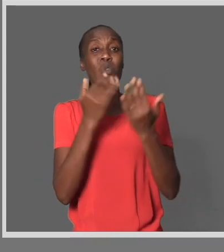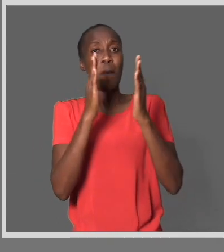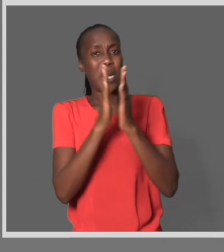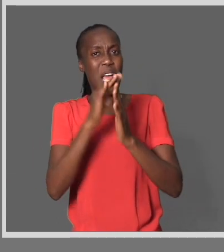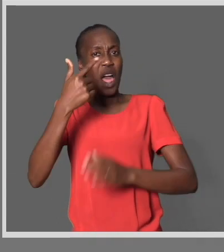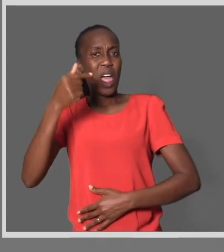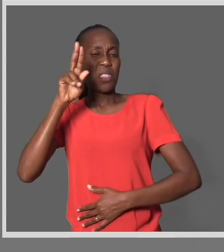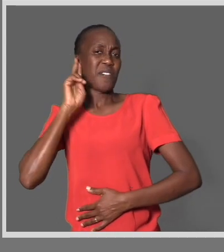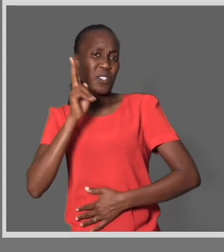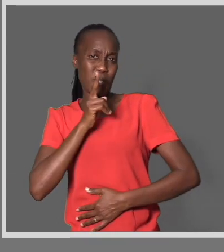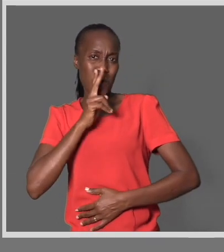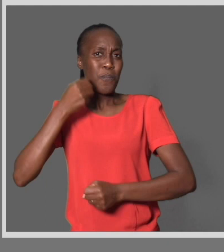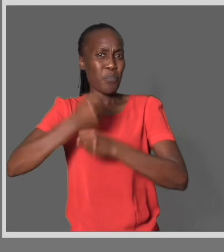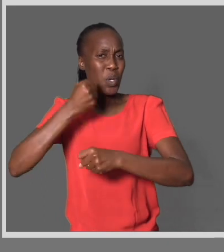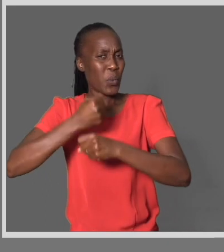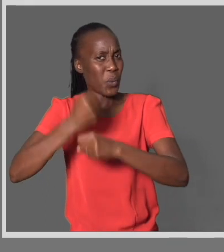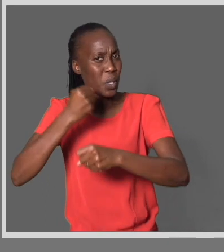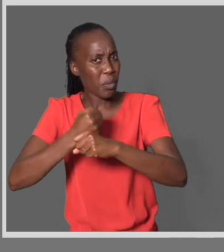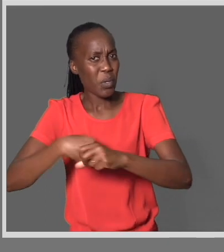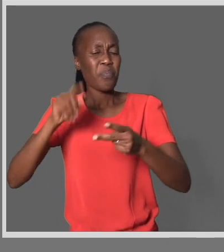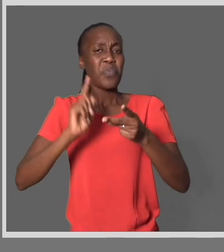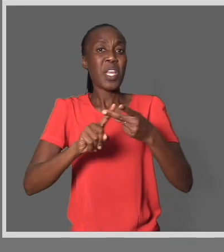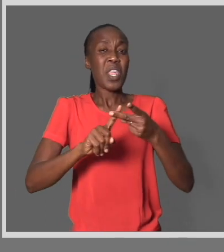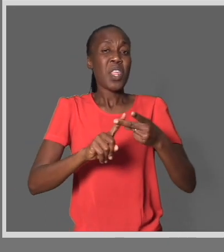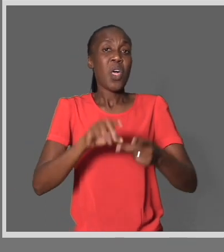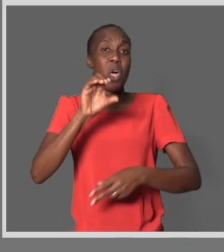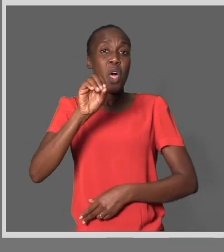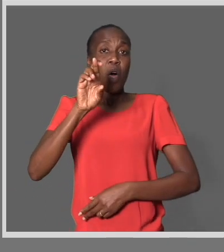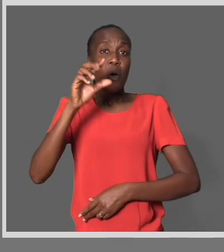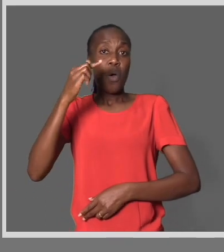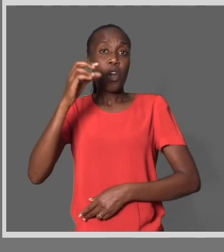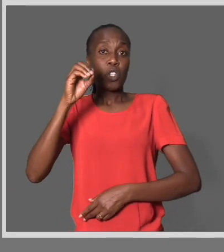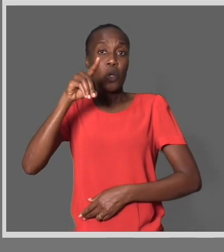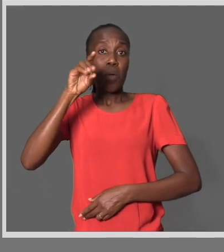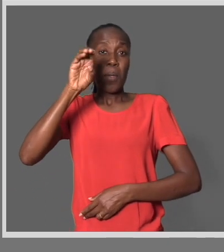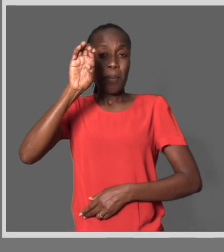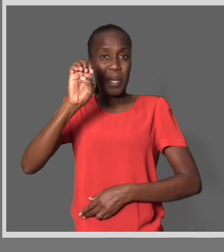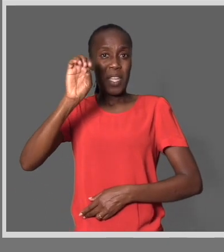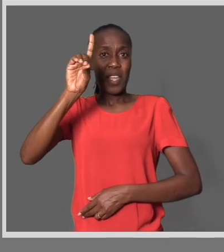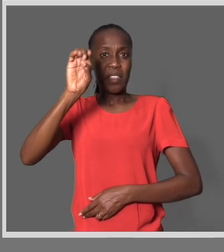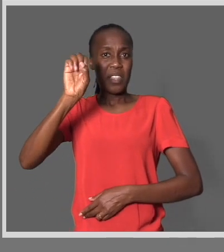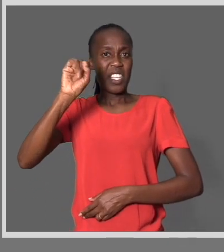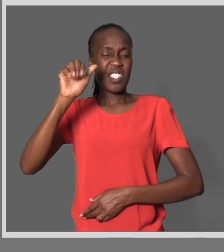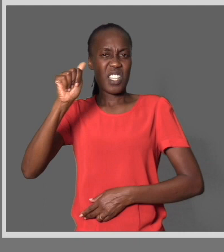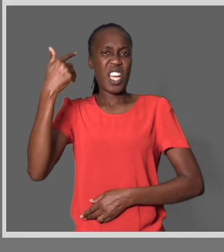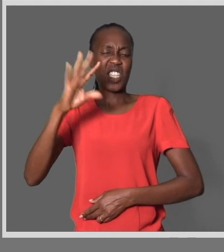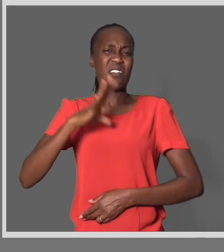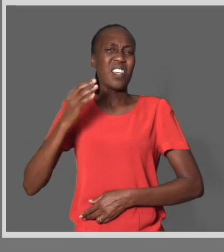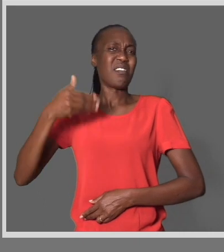Agradecer à TV Surto pelo trabalho que tem feito. Na verdade, a ortoprotesia já existe há muito tempo.